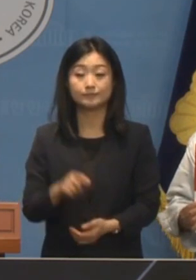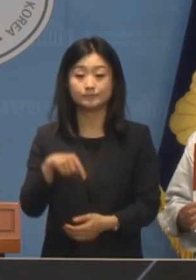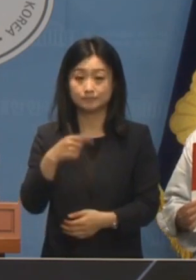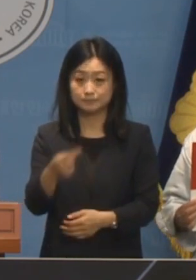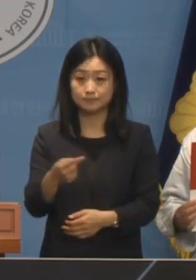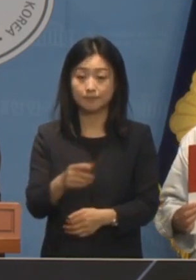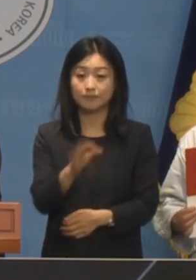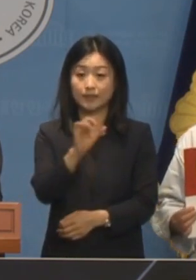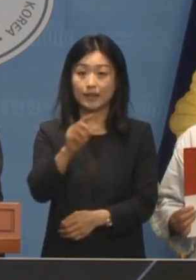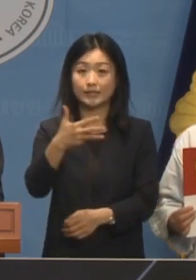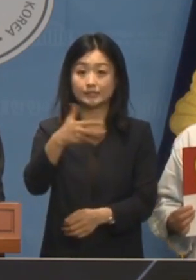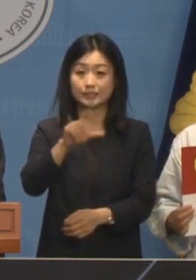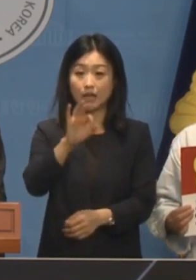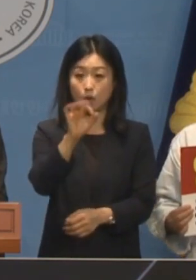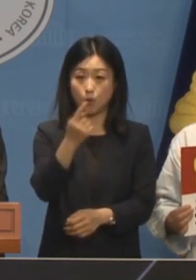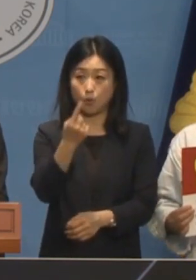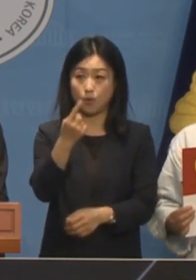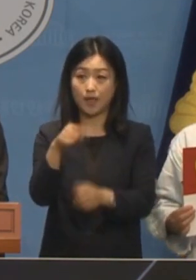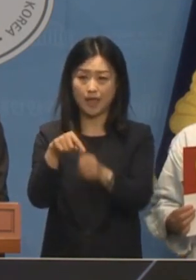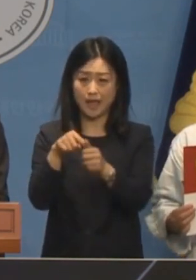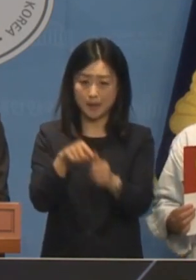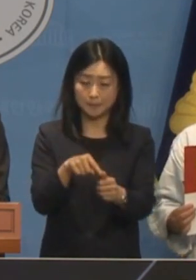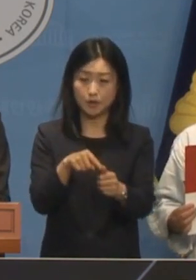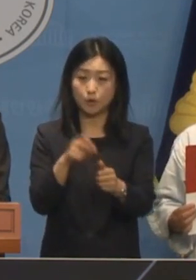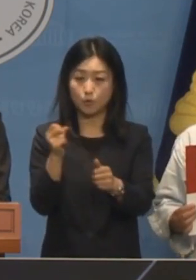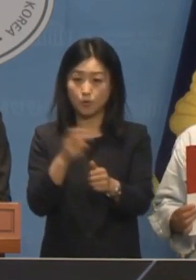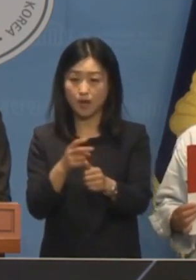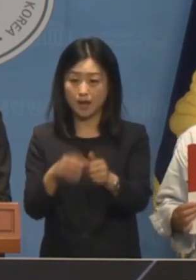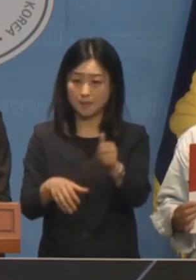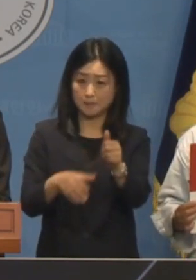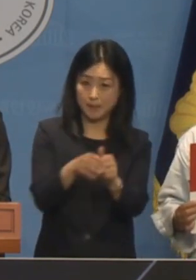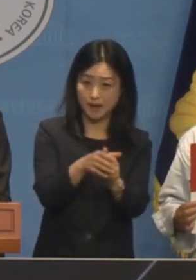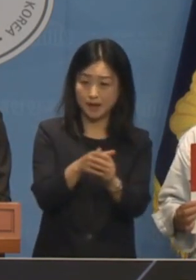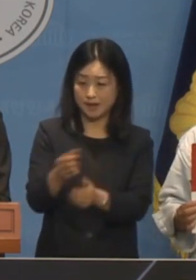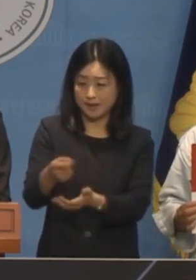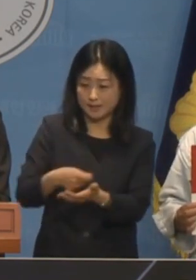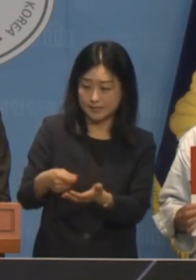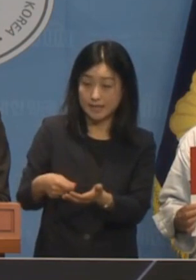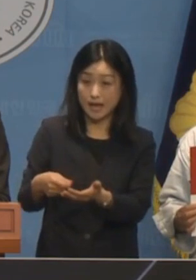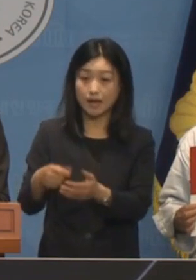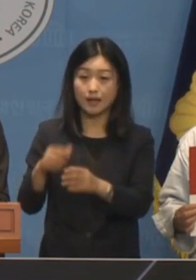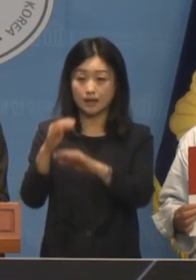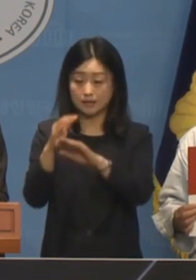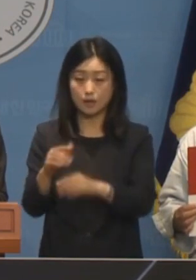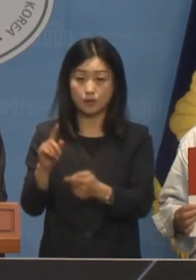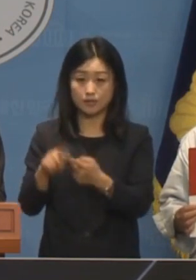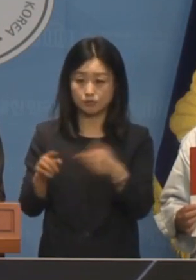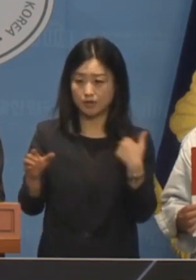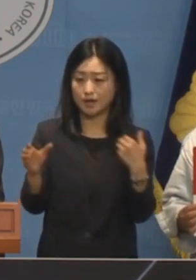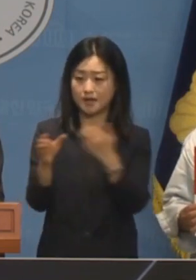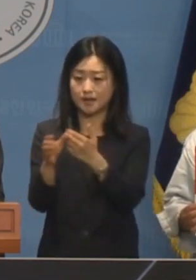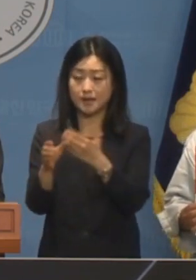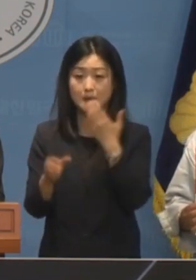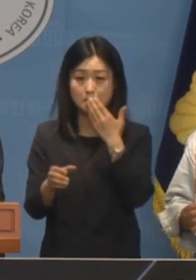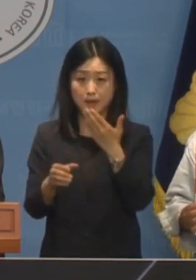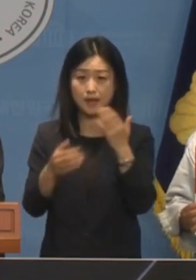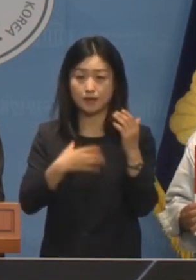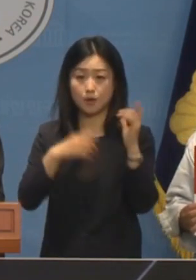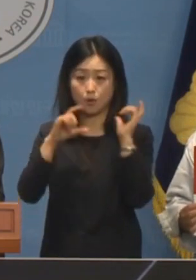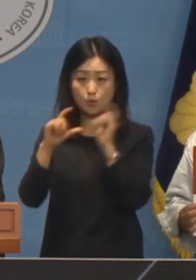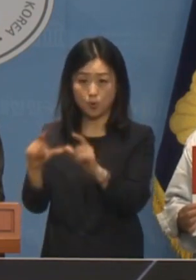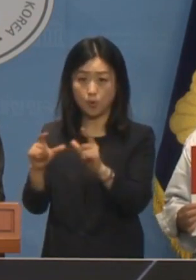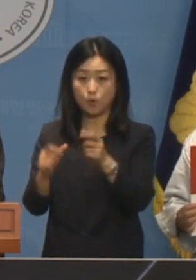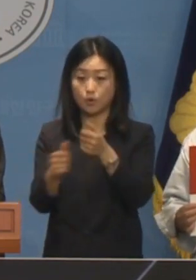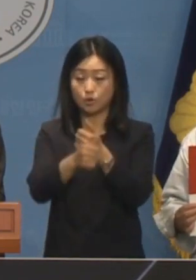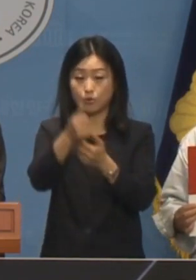우리는 안창호 후보자에 대한 부당한 압력과 인신공격성 기사, 무력 시위에 대해 맞대응할 것을 경고하며 인권위원장